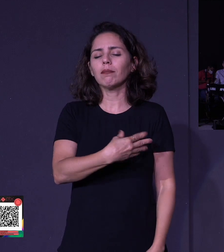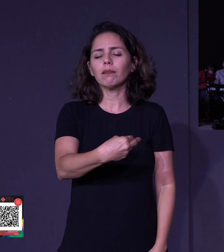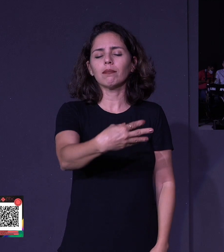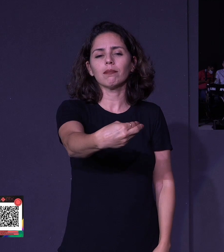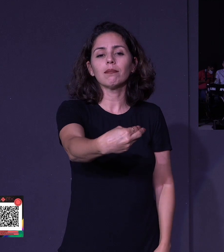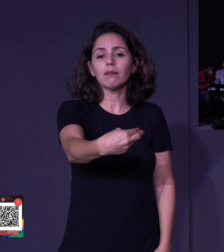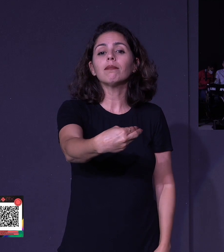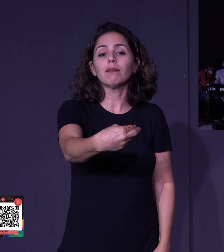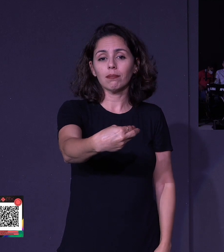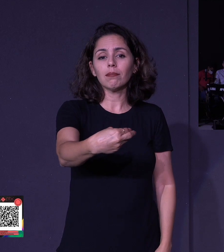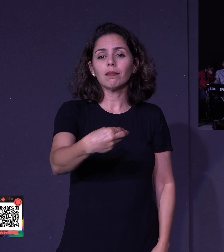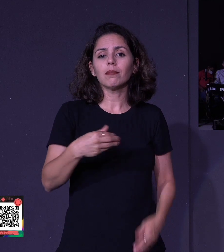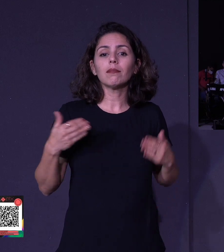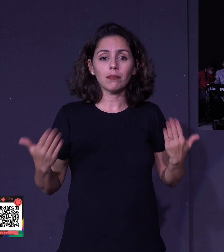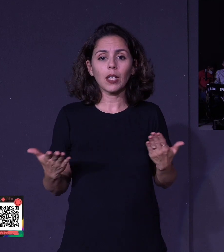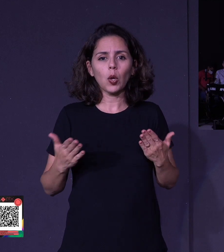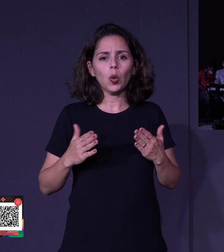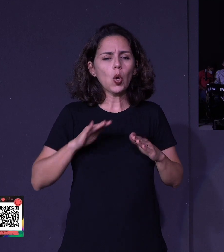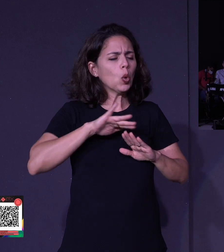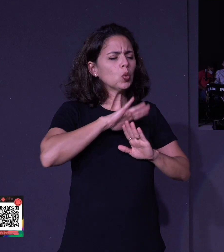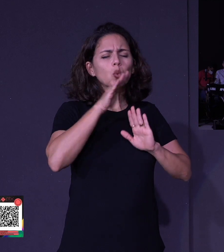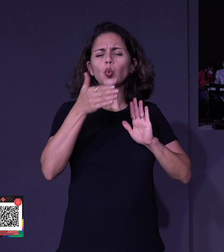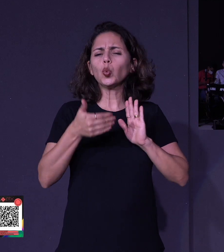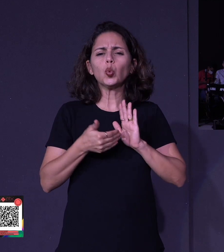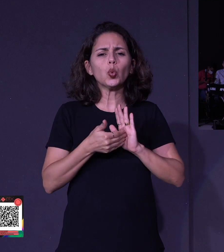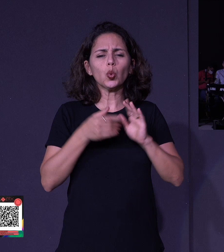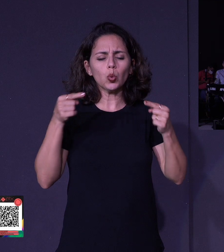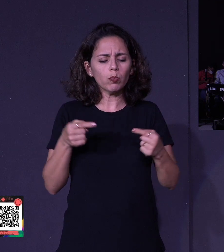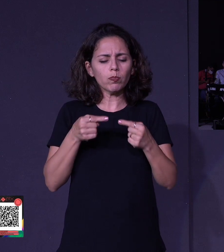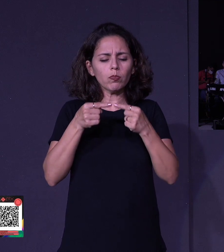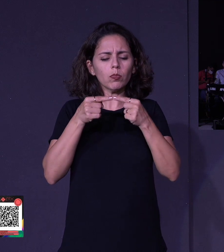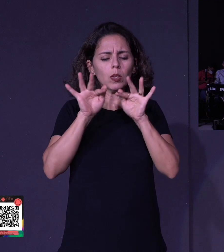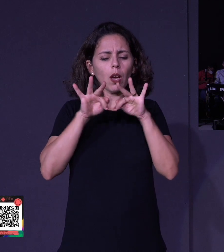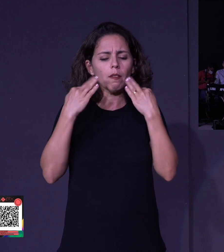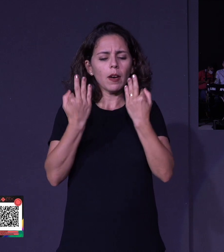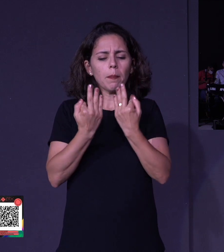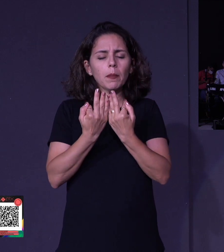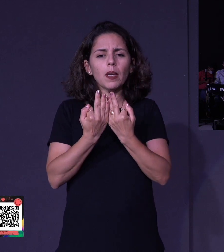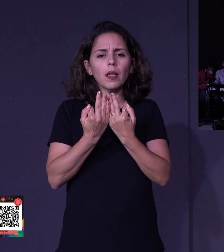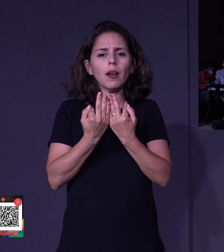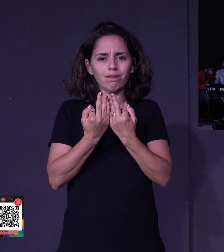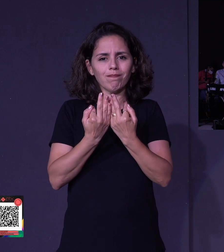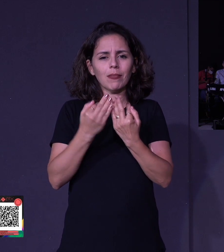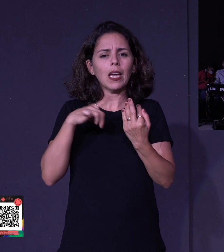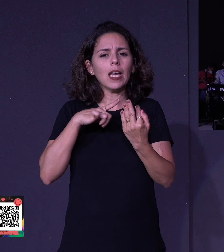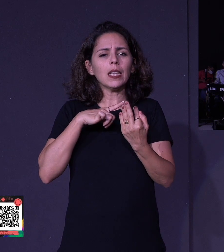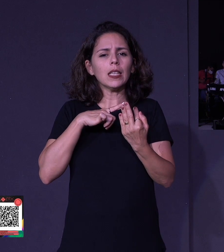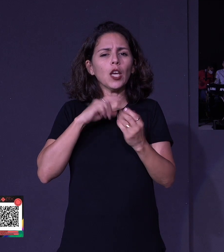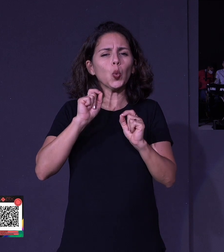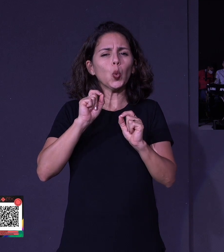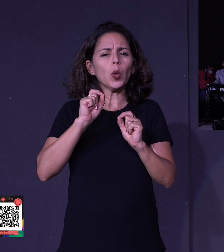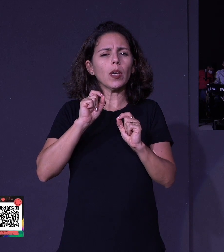Para nós, tudo que diz respeito à família tem como autoridade máxima o Senhor e a sua palavra. Por isso,